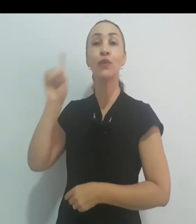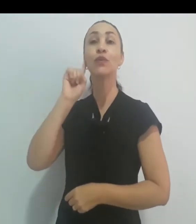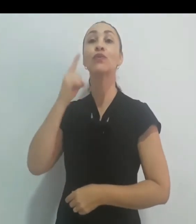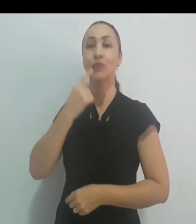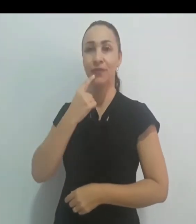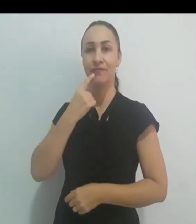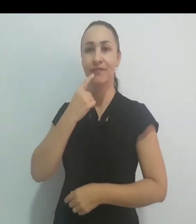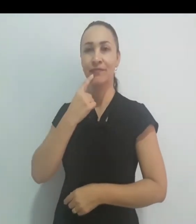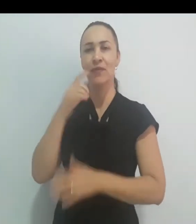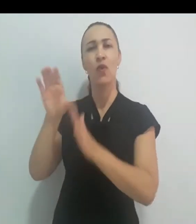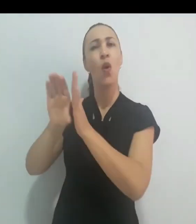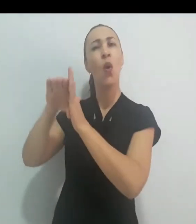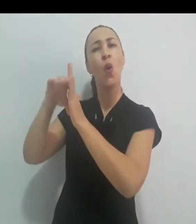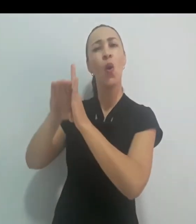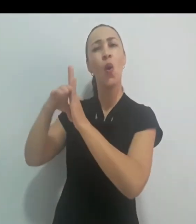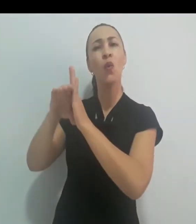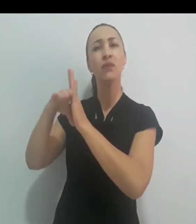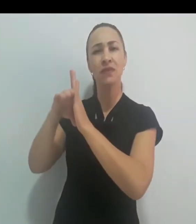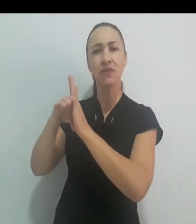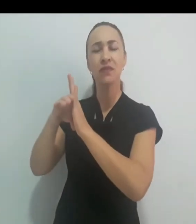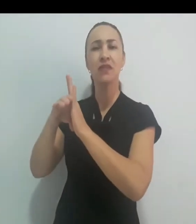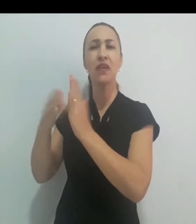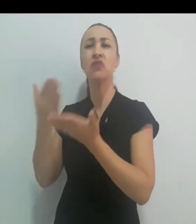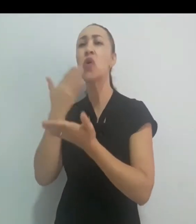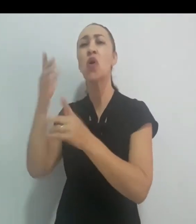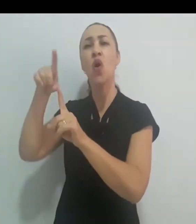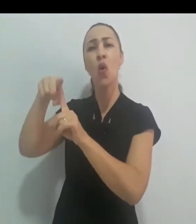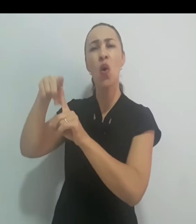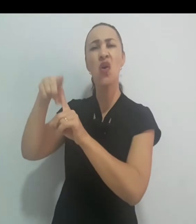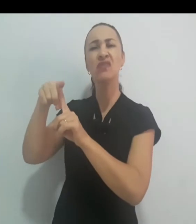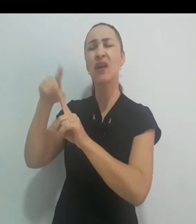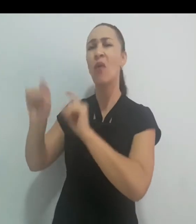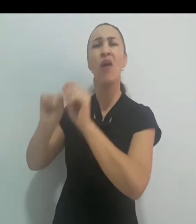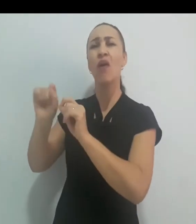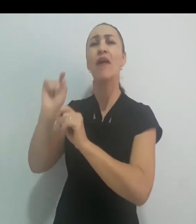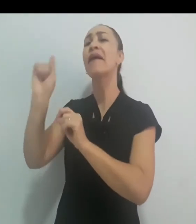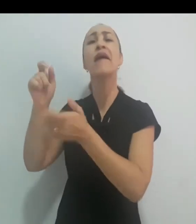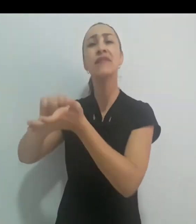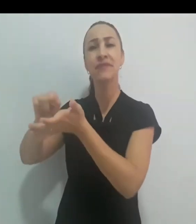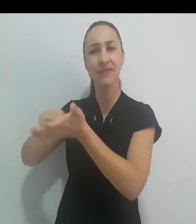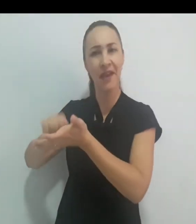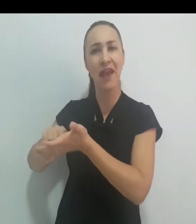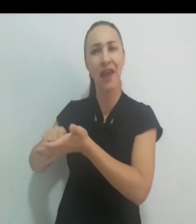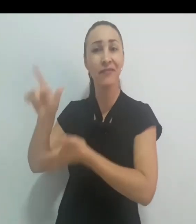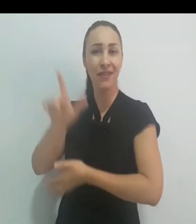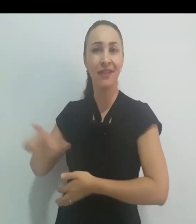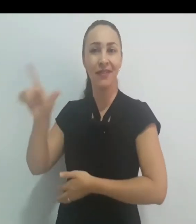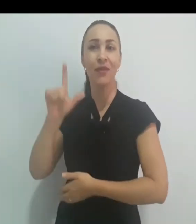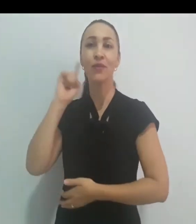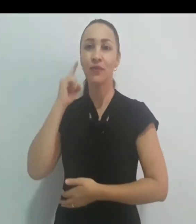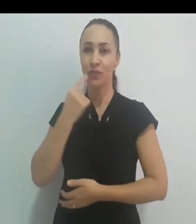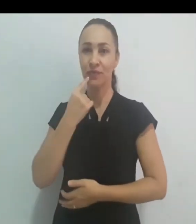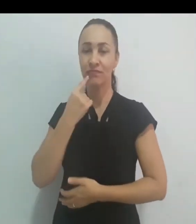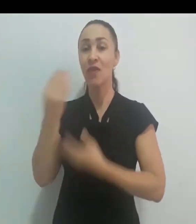literatura surda, né, o conceito de literatura surda. Que tipo de literatura é essa, quem escreve,